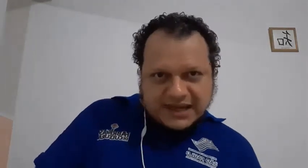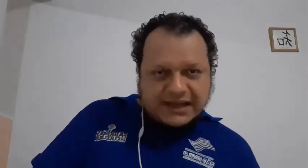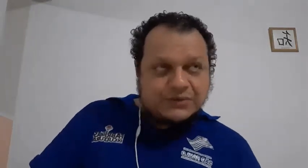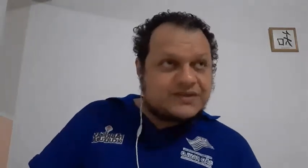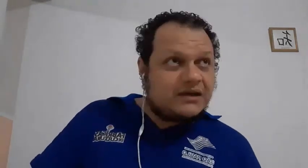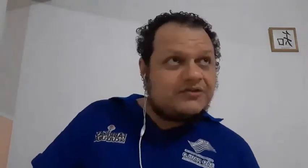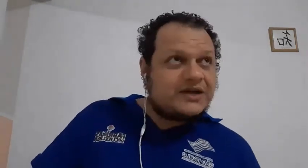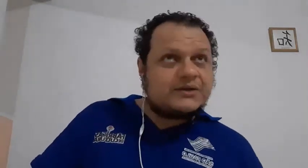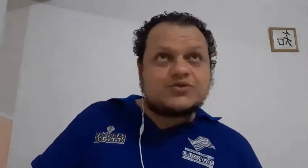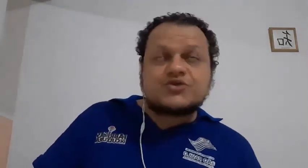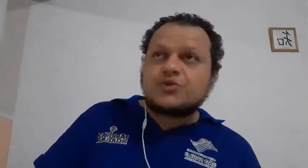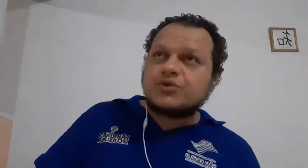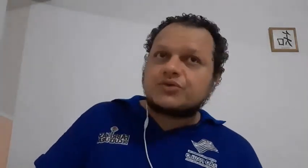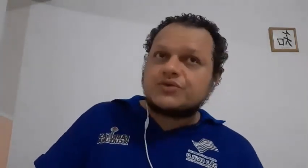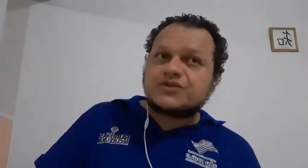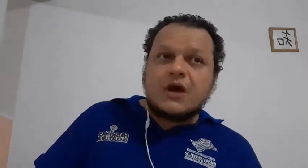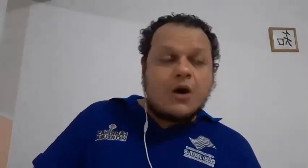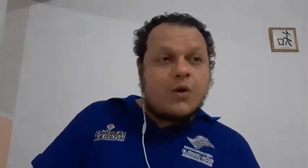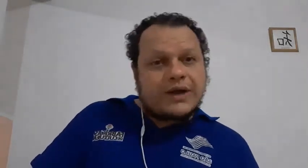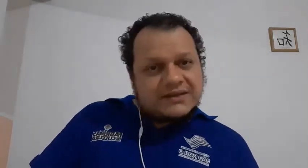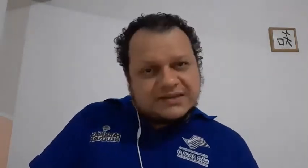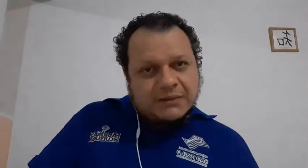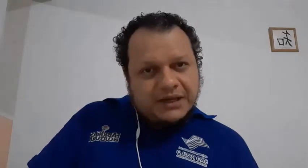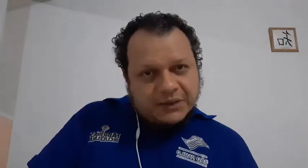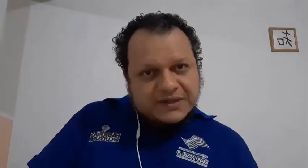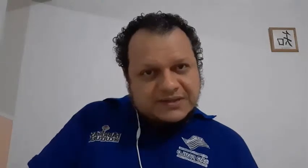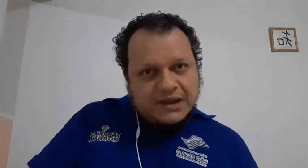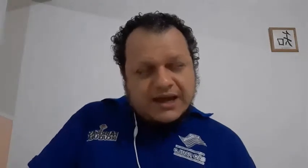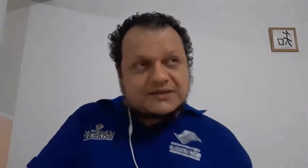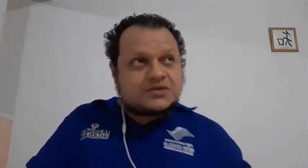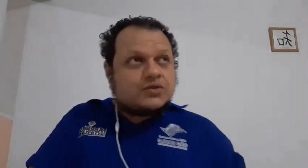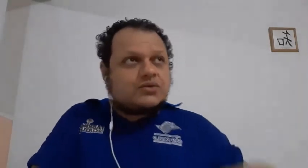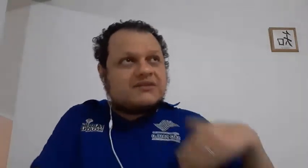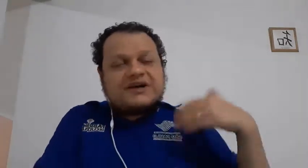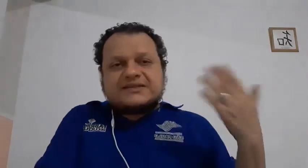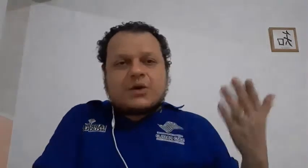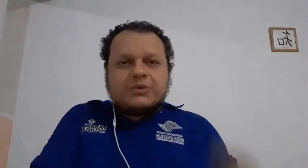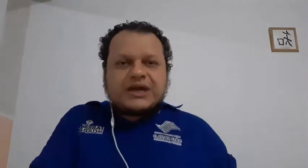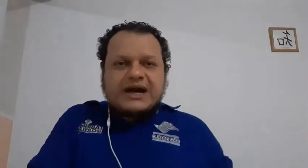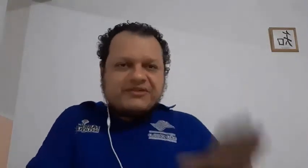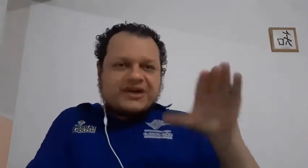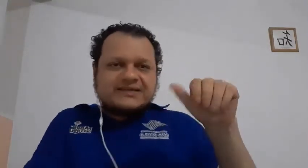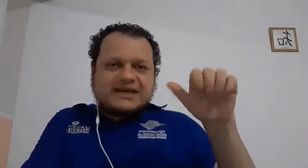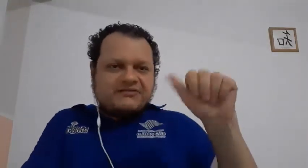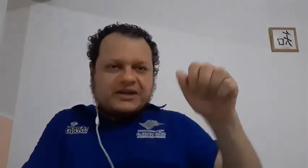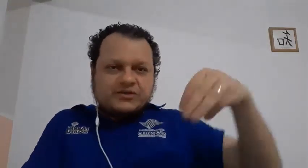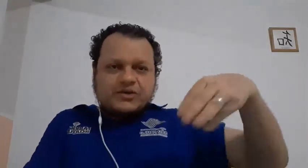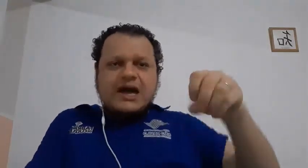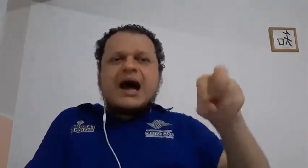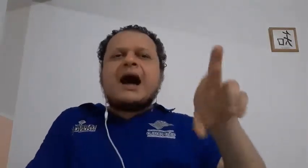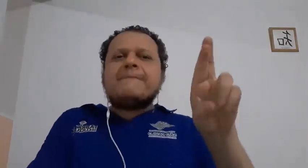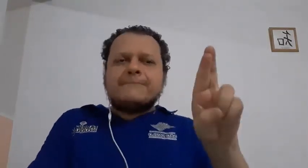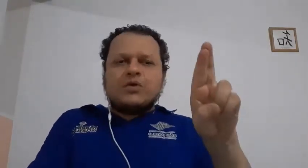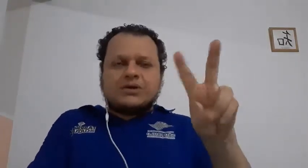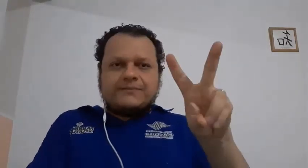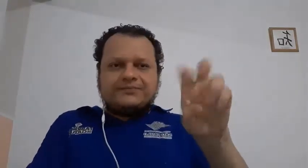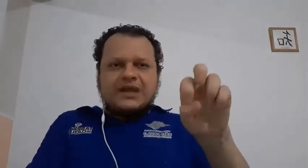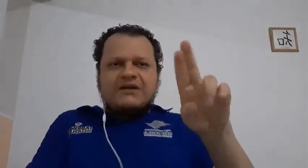Não significa que os surdos, ou quem sabe língua de sinais, tudo que vai se comunicar vai ficar escrevendo. Amor,